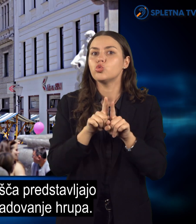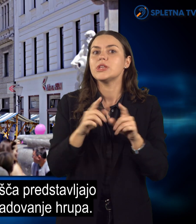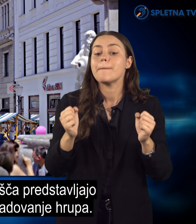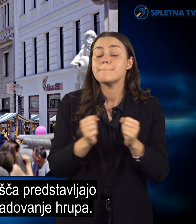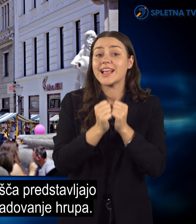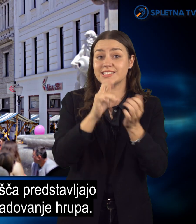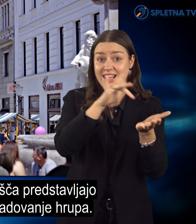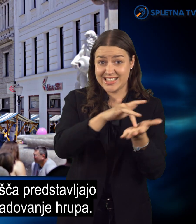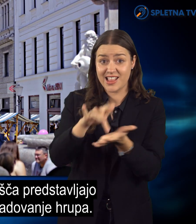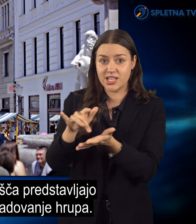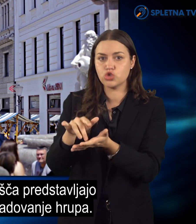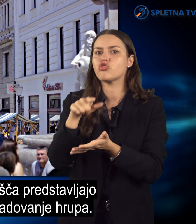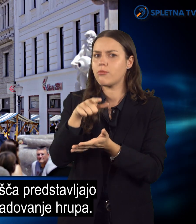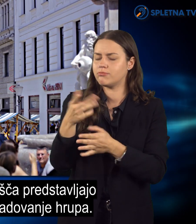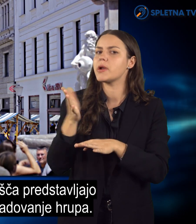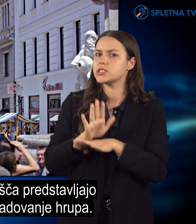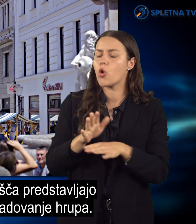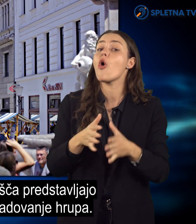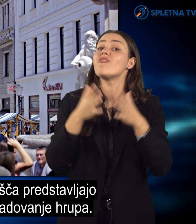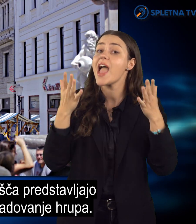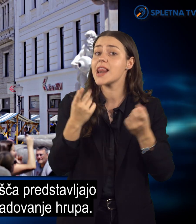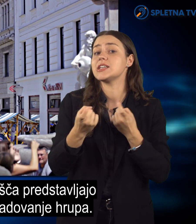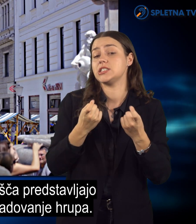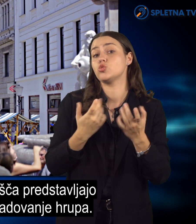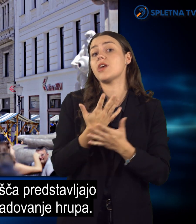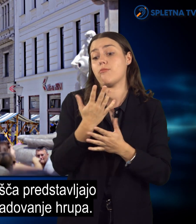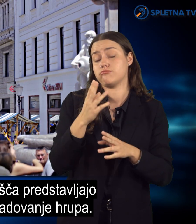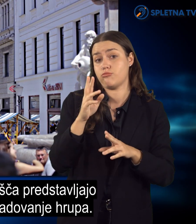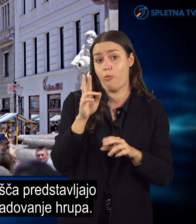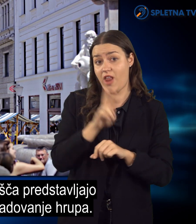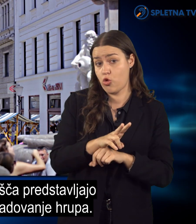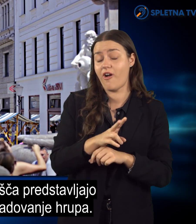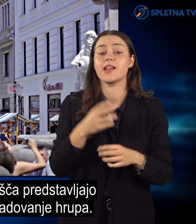Tudi mestna središča predstavljajo velik izziv za obvladovanje hrupa.